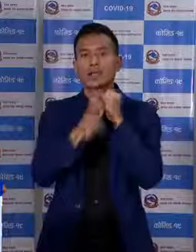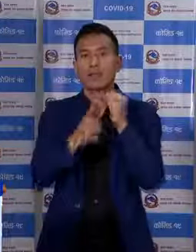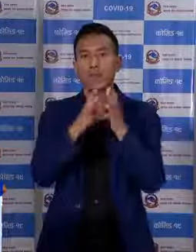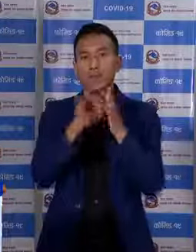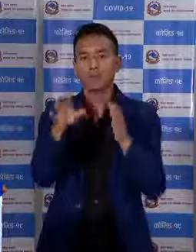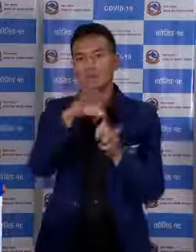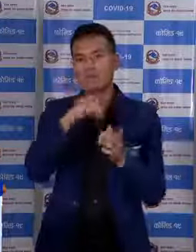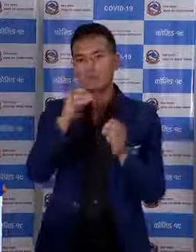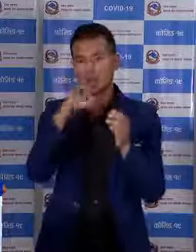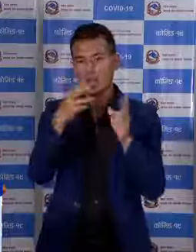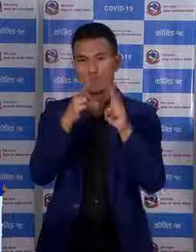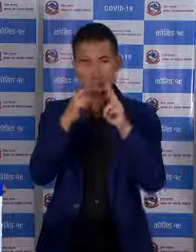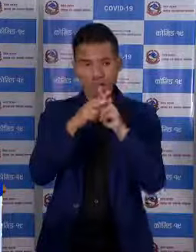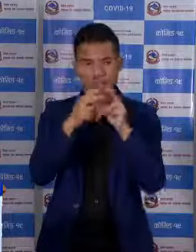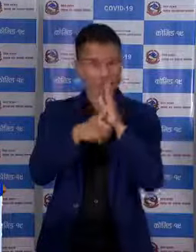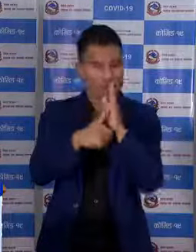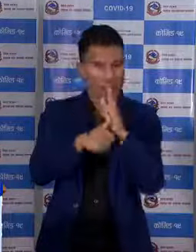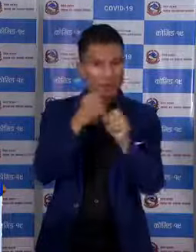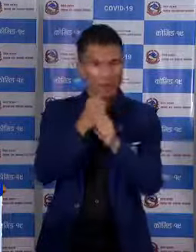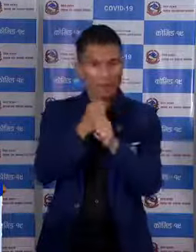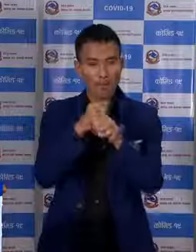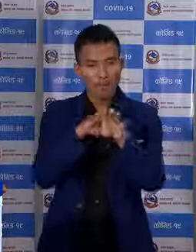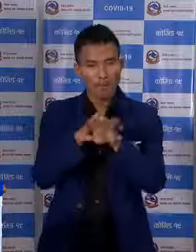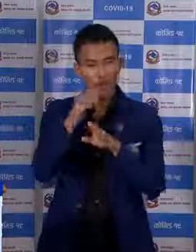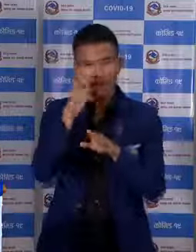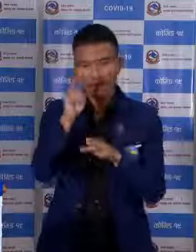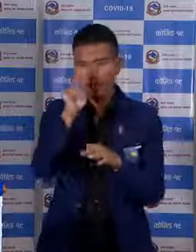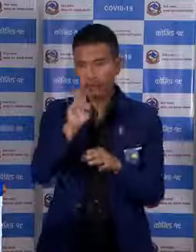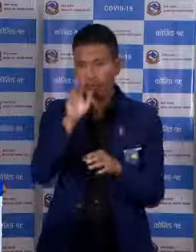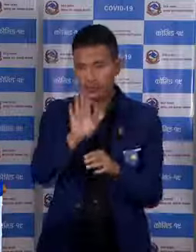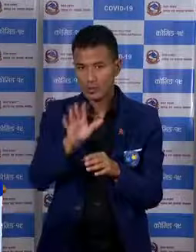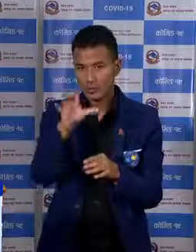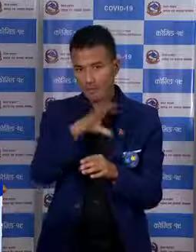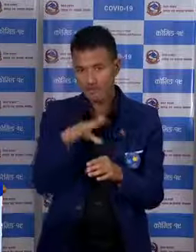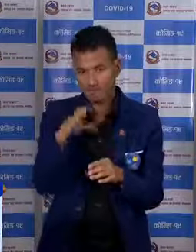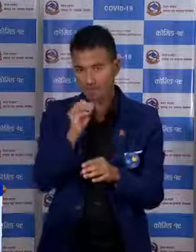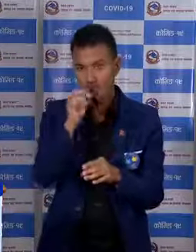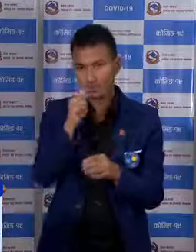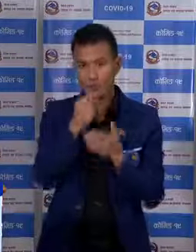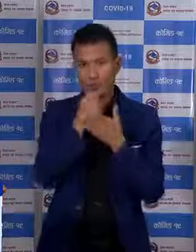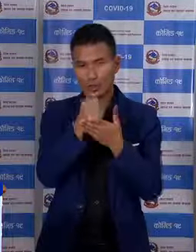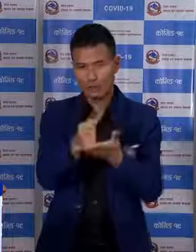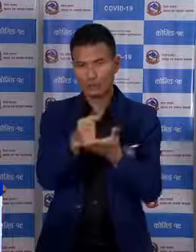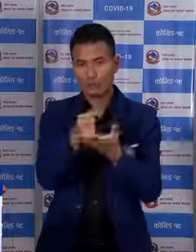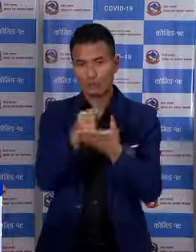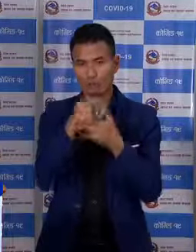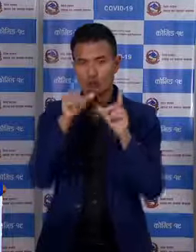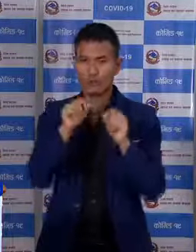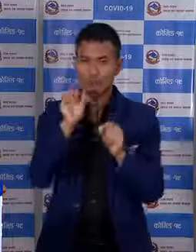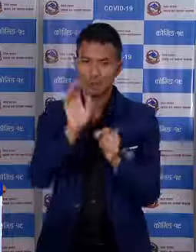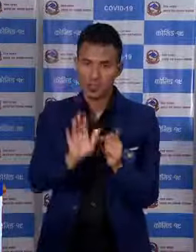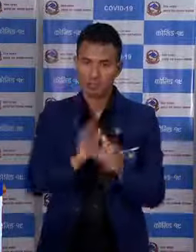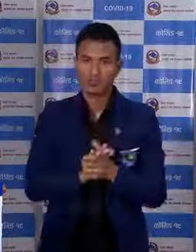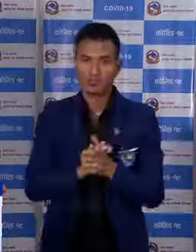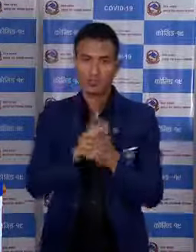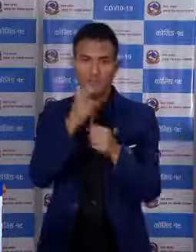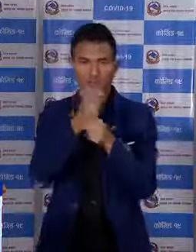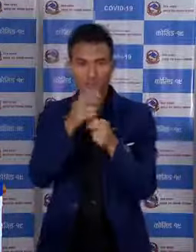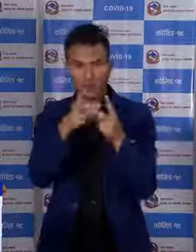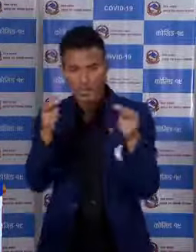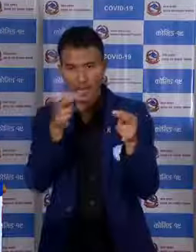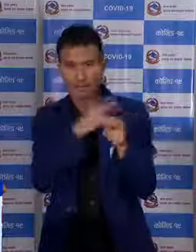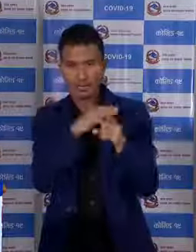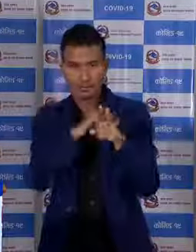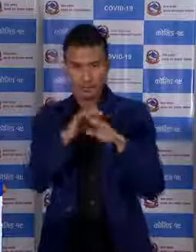सबई लाए कंट्याक्ट गरने, ट्रेसिंग गरने काम हरू बही राखे को छा, सबई को सहोग इसमा चाहिन छा, खासकरी मीडिया कर्मी